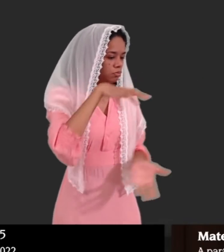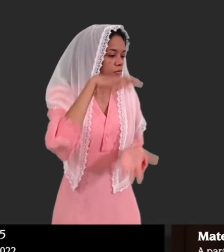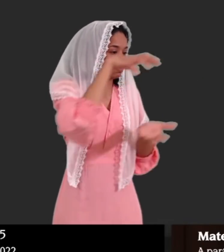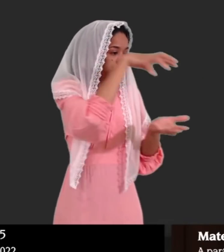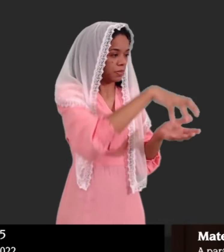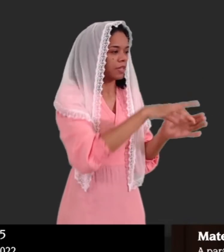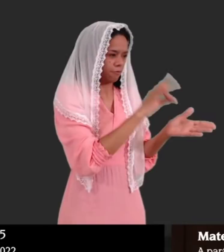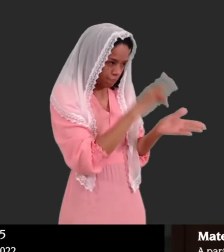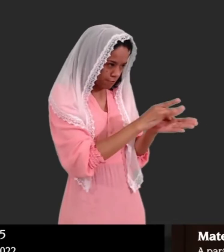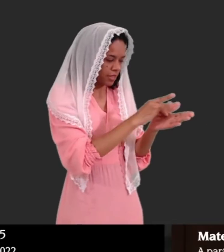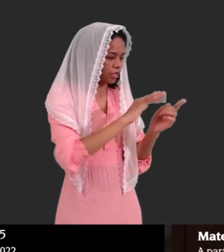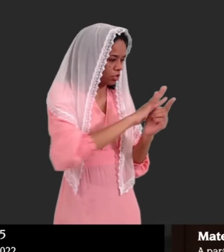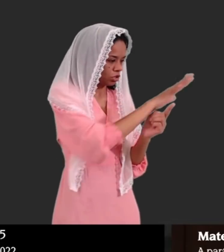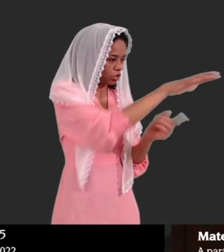celeiro.